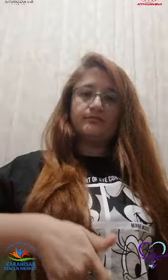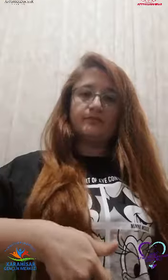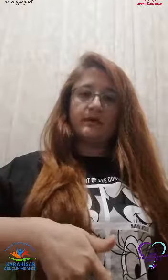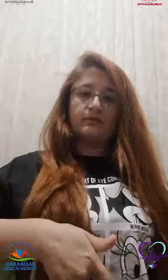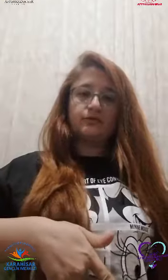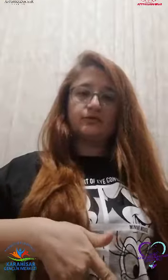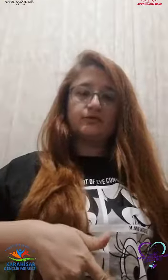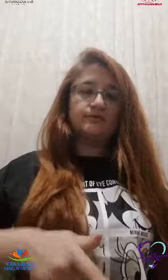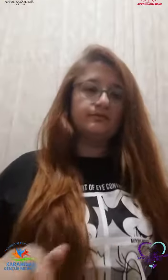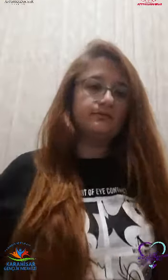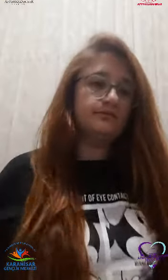Memnun.